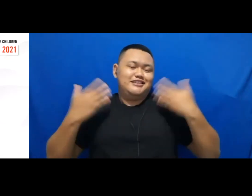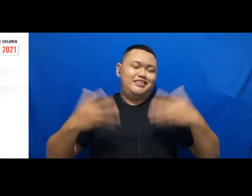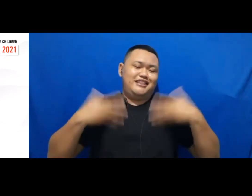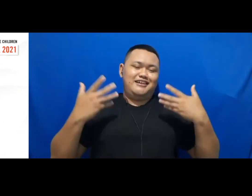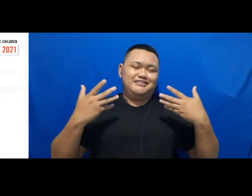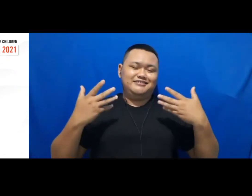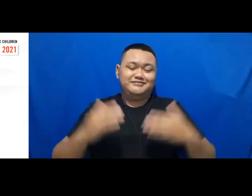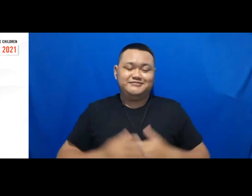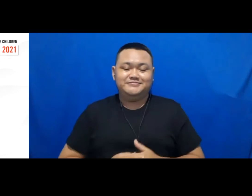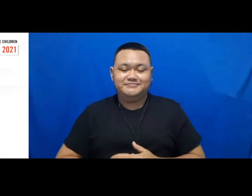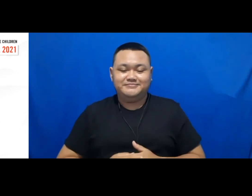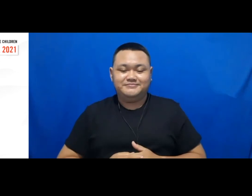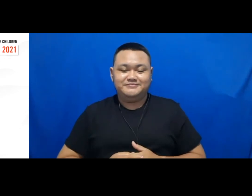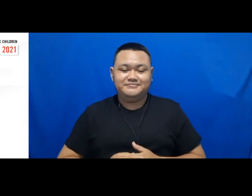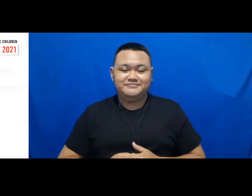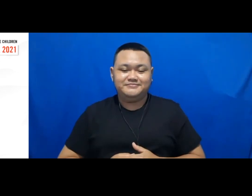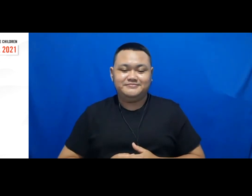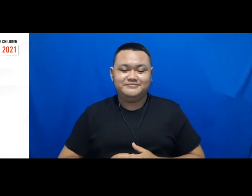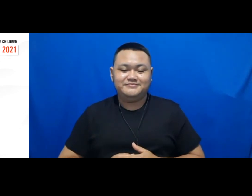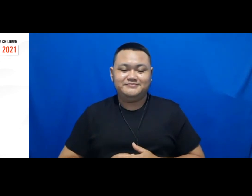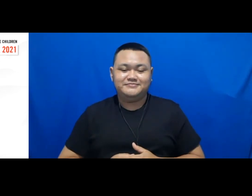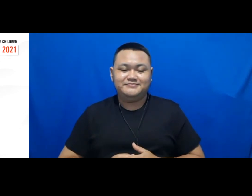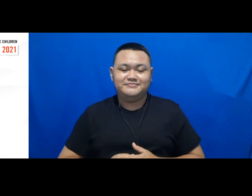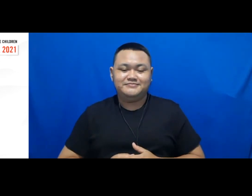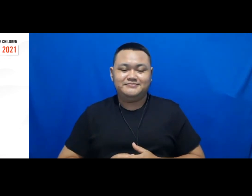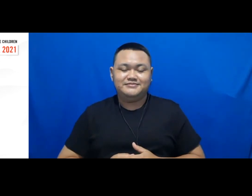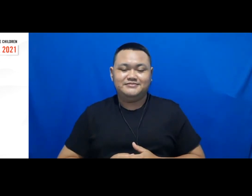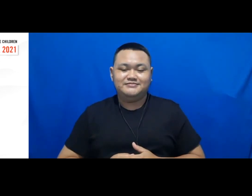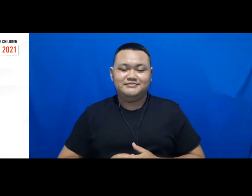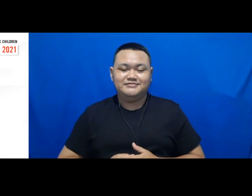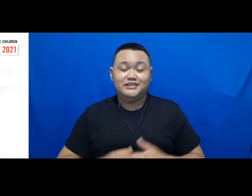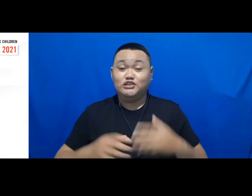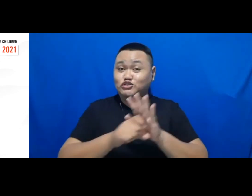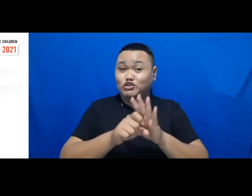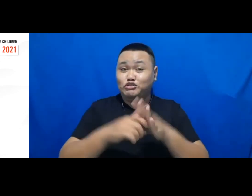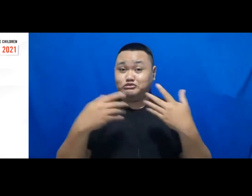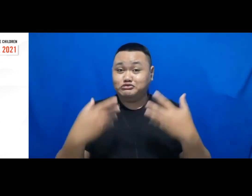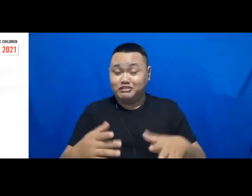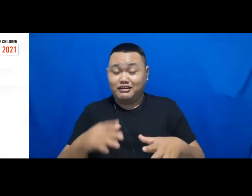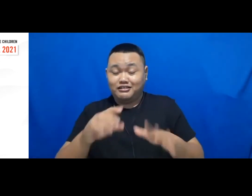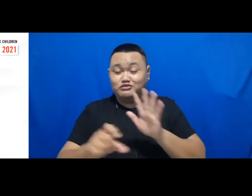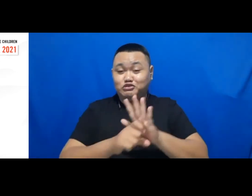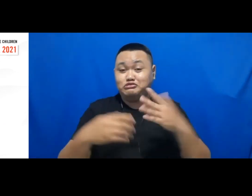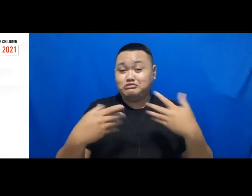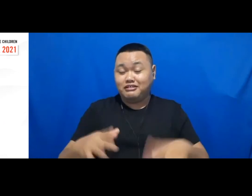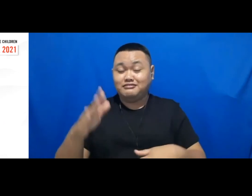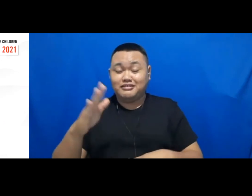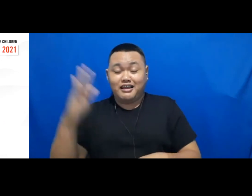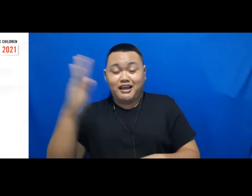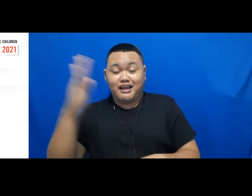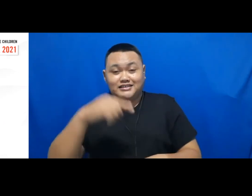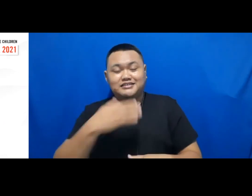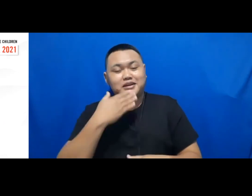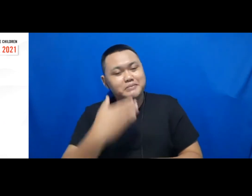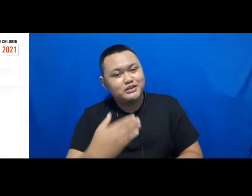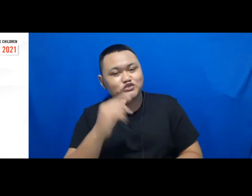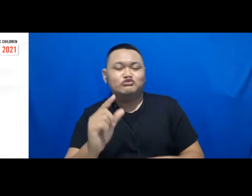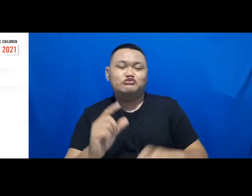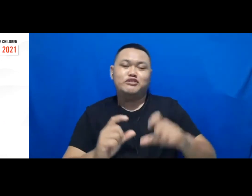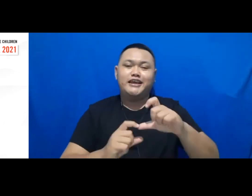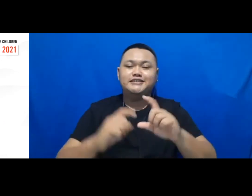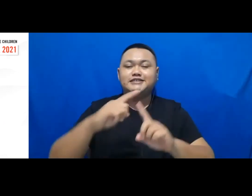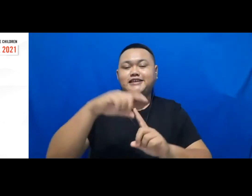Fitri? Ya, siap Mas Bayu. Ya, terdengar suara saya? Sudah terdengar dan sudah terlihat jelas. Aduh, terima kasih Bu sudah hadir. Ya,